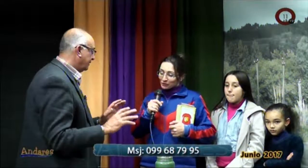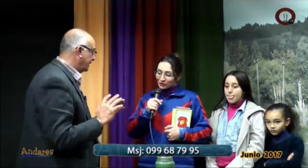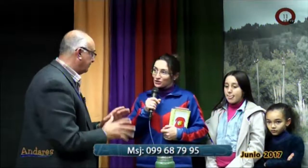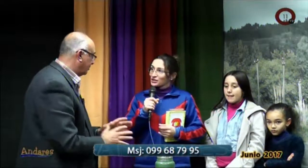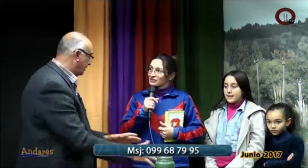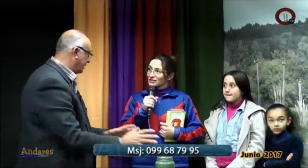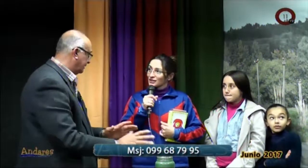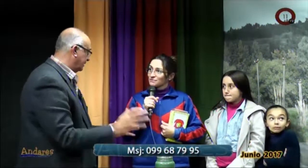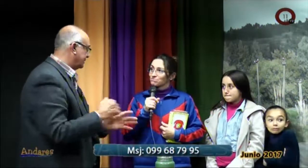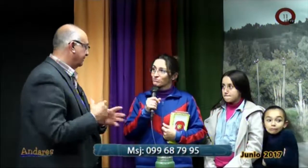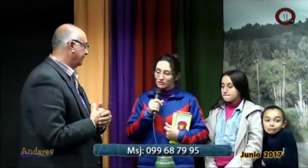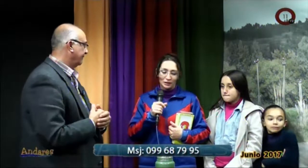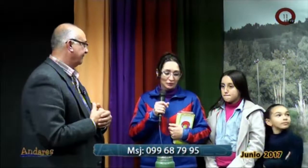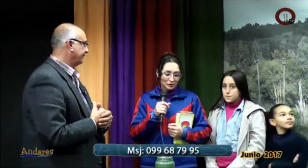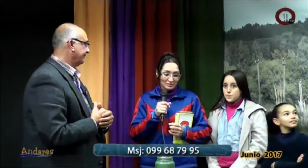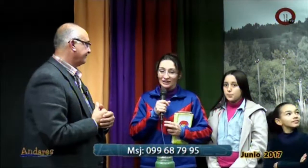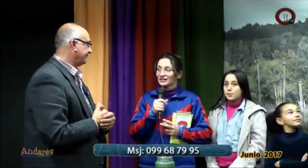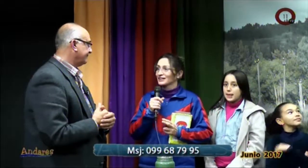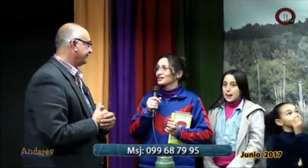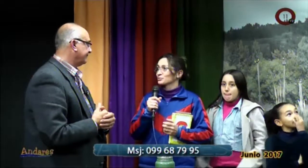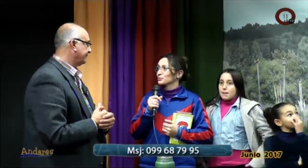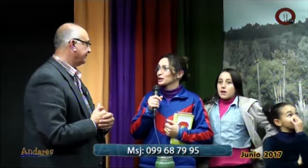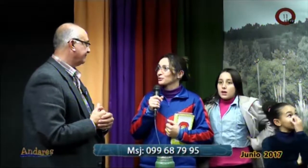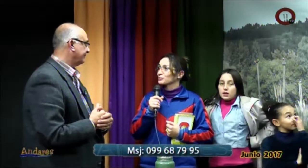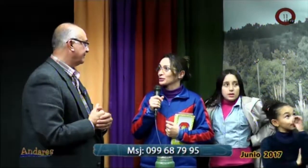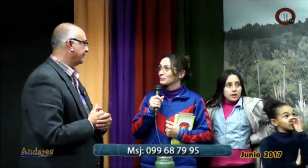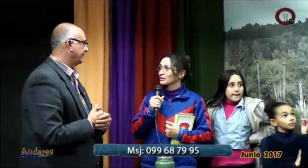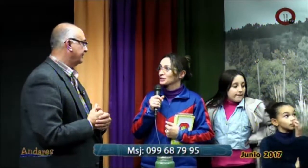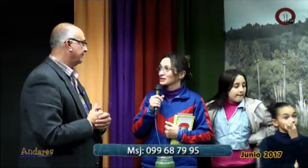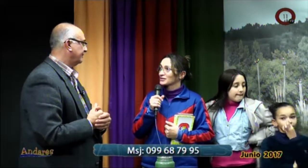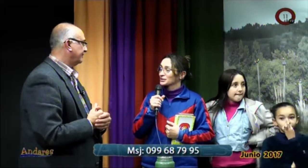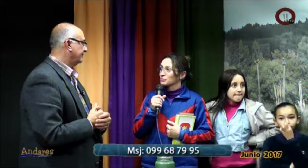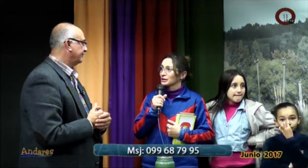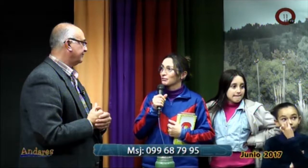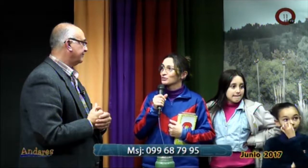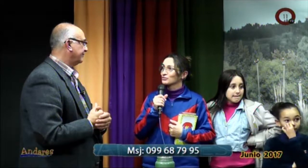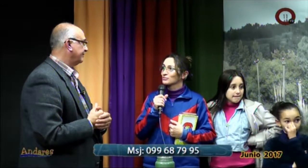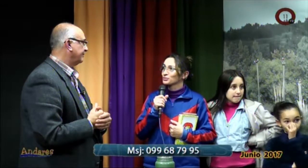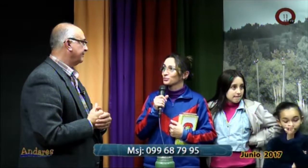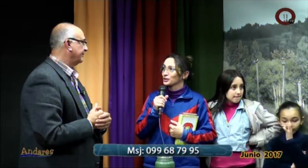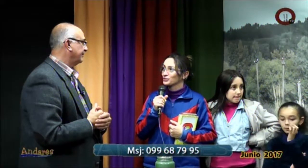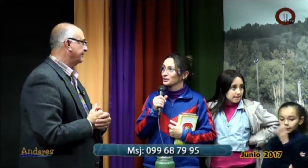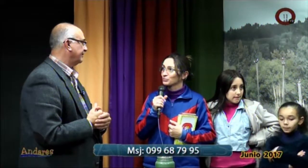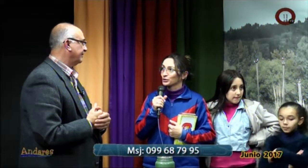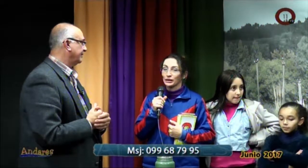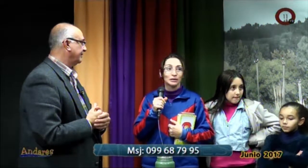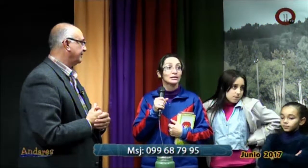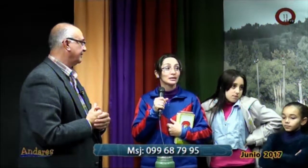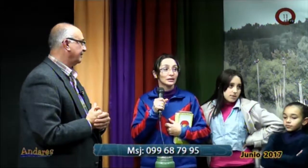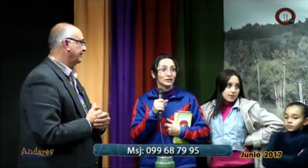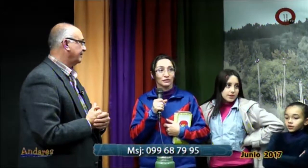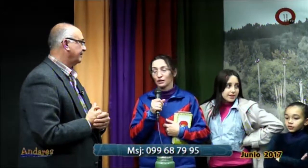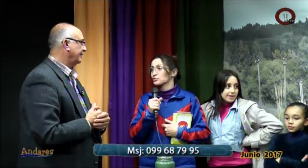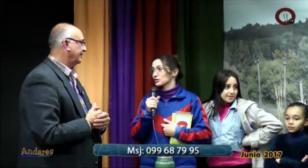Gracias por la gentileza Bárbaro, sí, en realidad estuvimos mirando el programa Mientras esperábamos, estuvimos viendo el programa